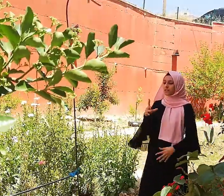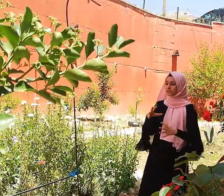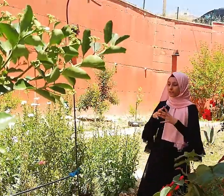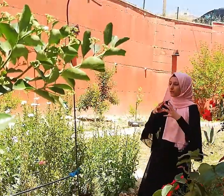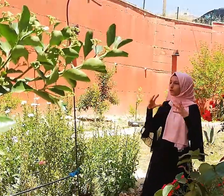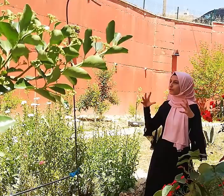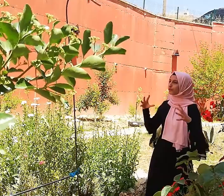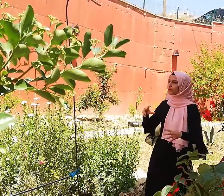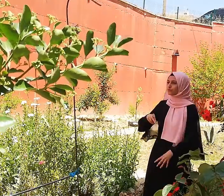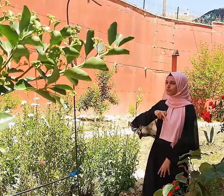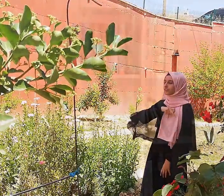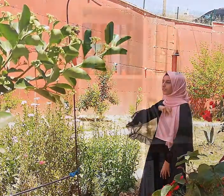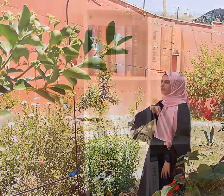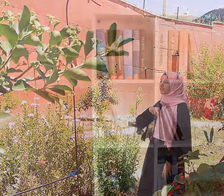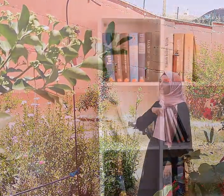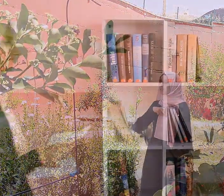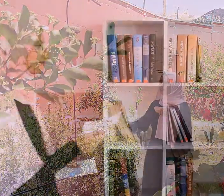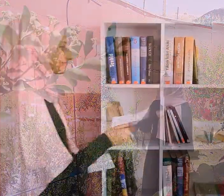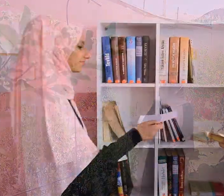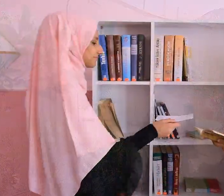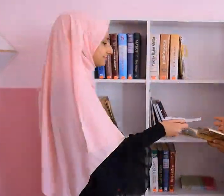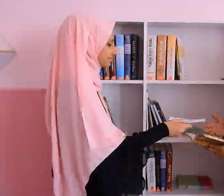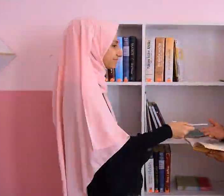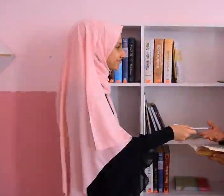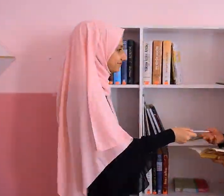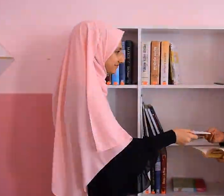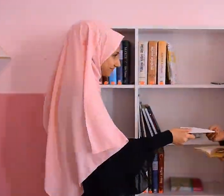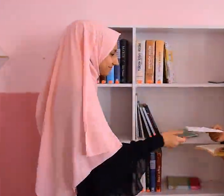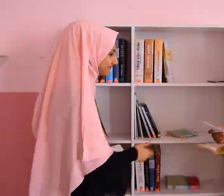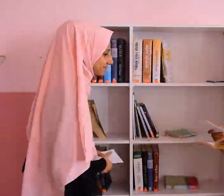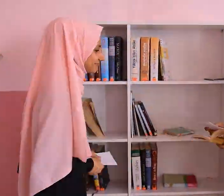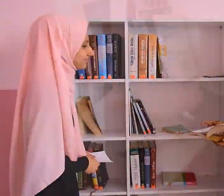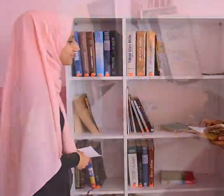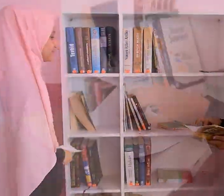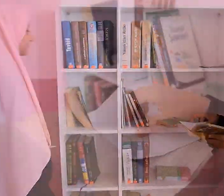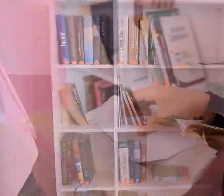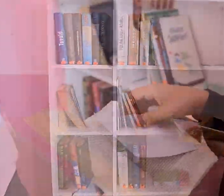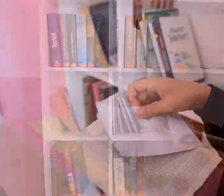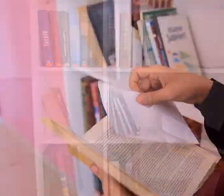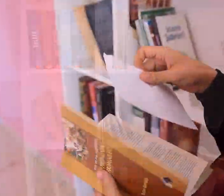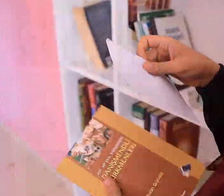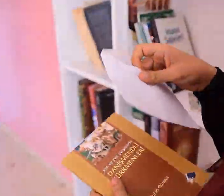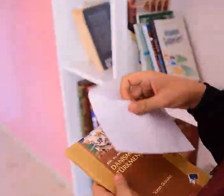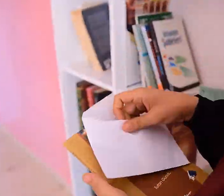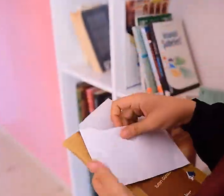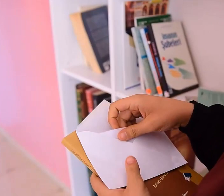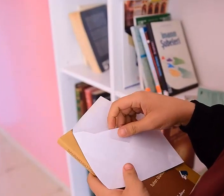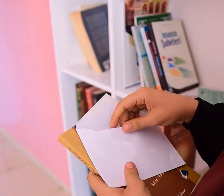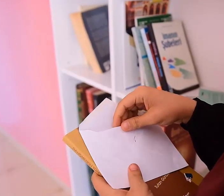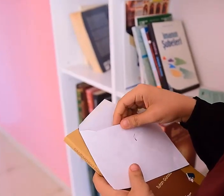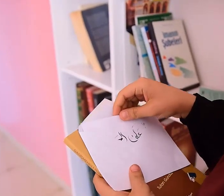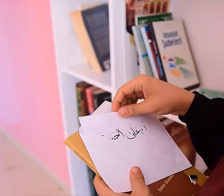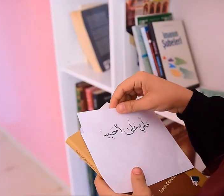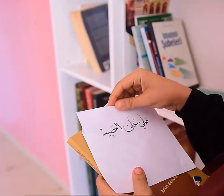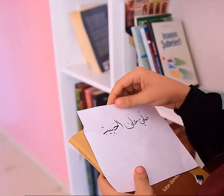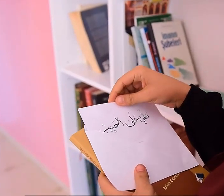sana yüce Nebi. Selam sana ey sevgili. Ya